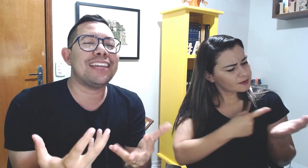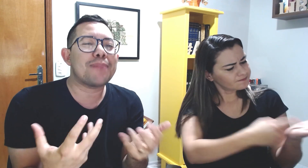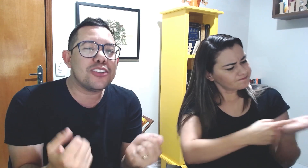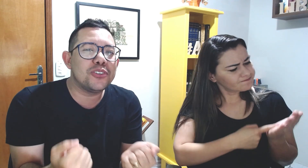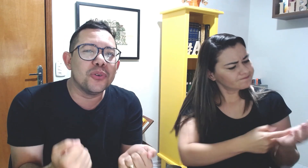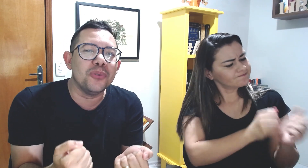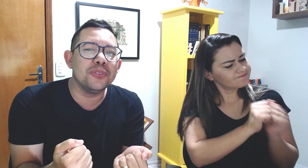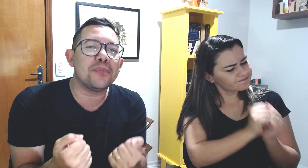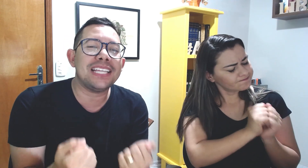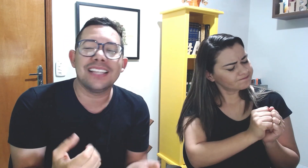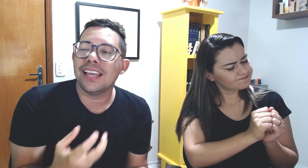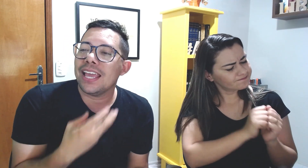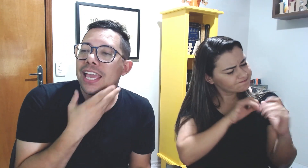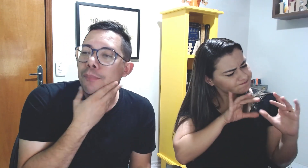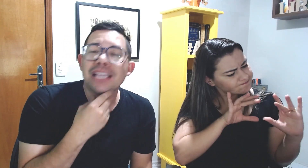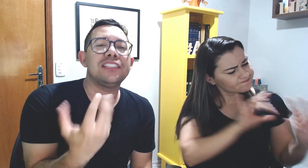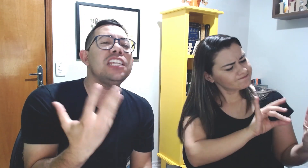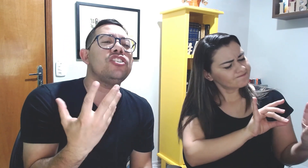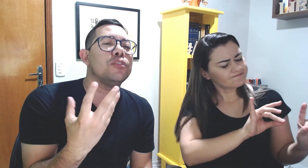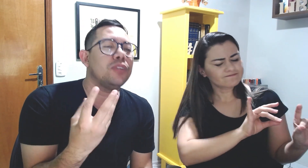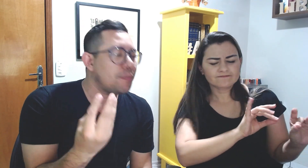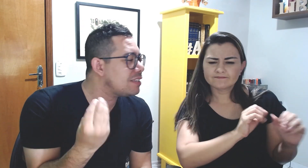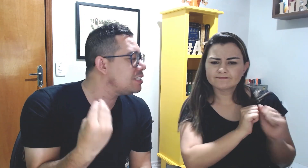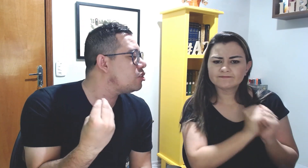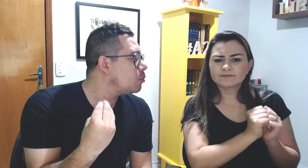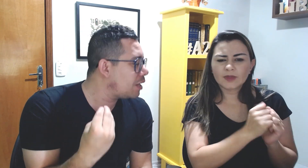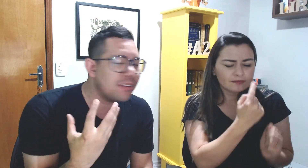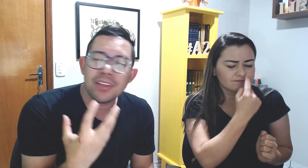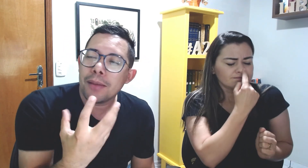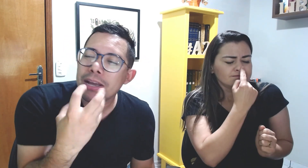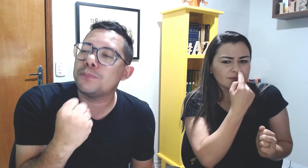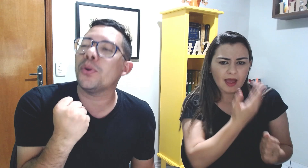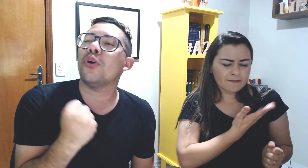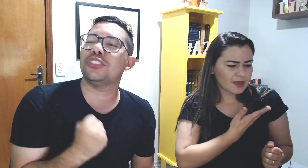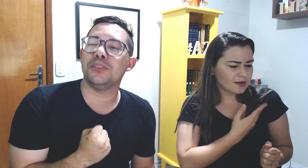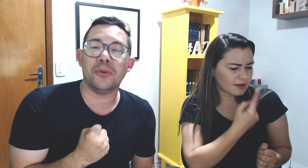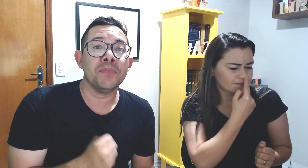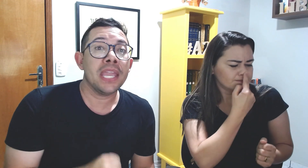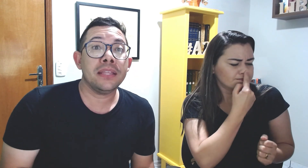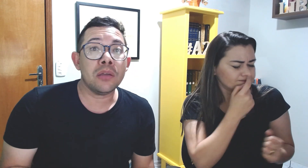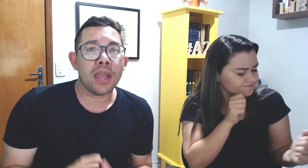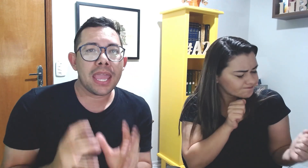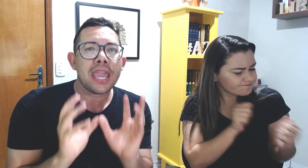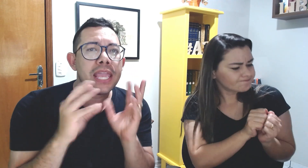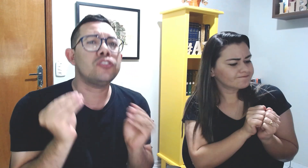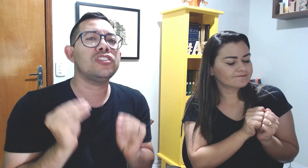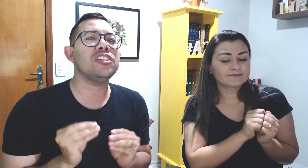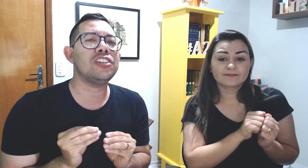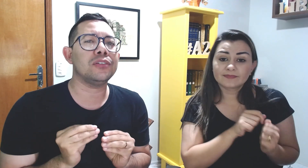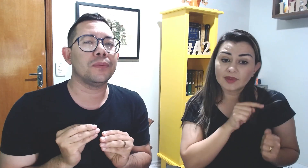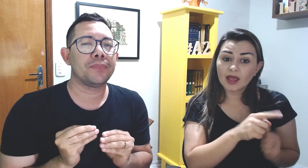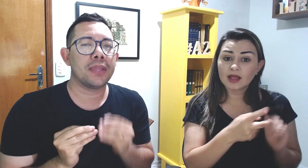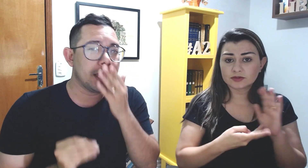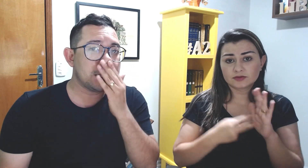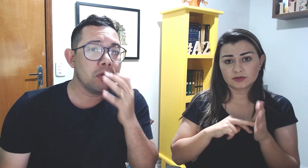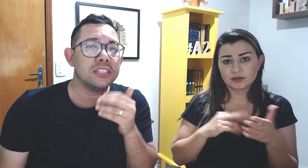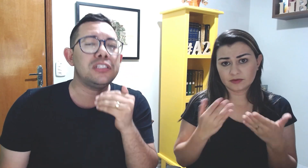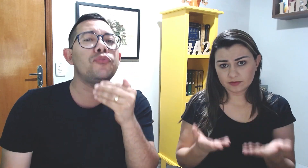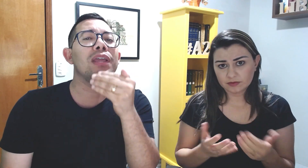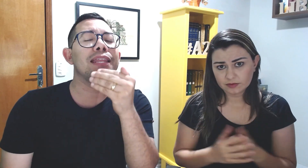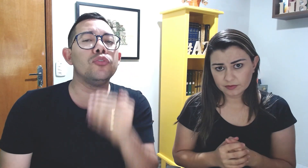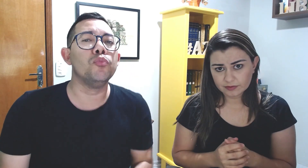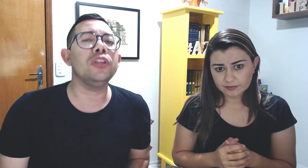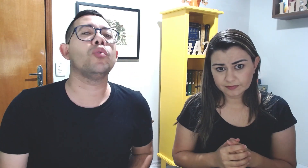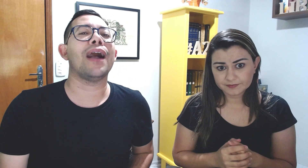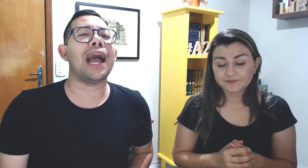combinada, né? Mais junto, mais íntimo, né? Mais íntimo, né? Mais próximo. Então, esse é o sentido. Então, se